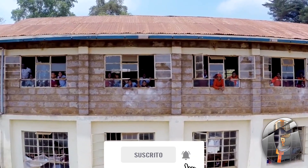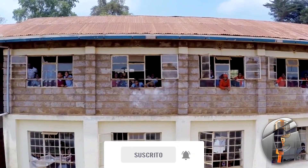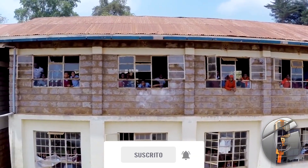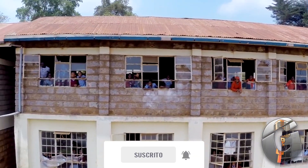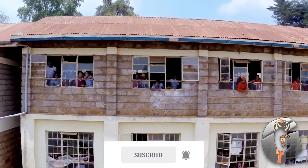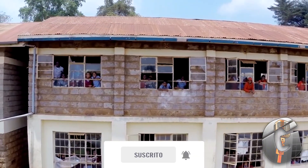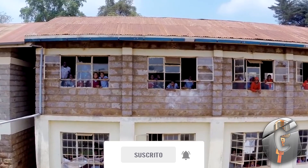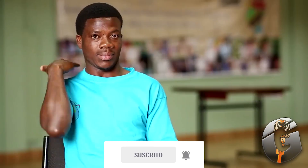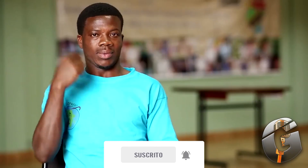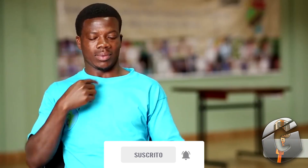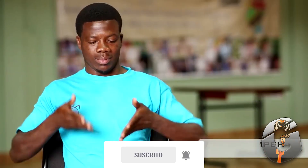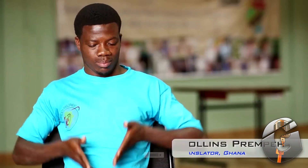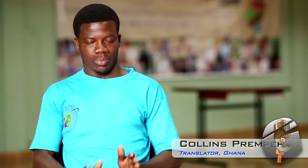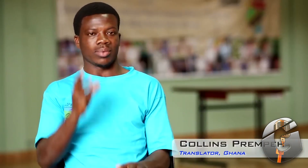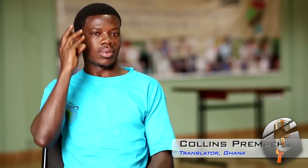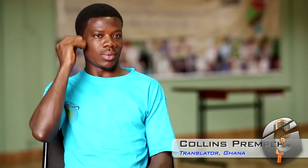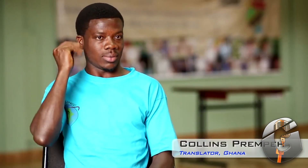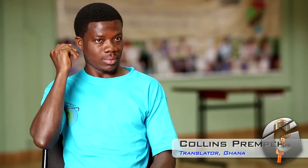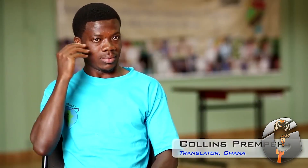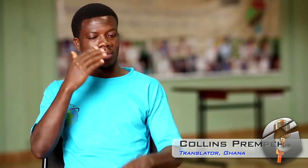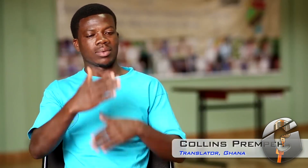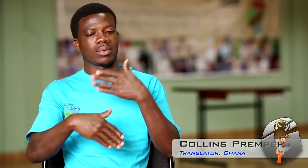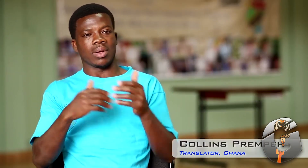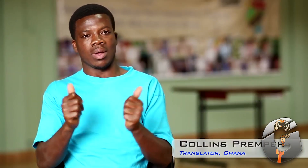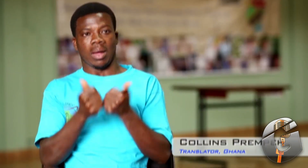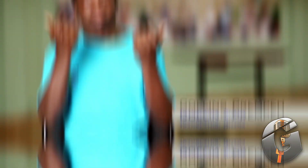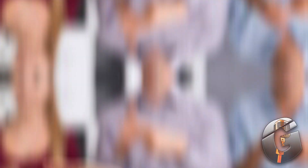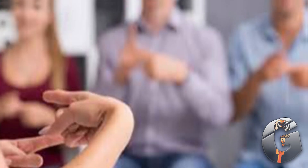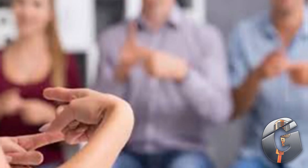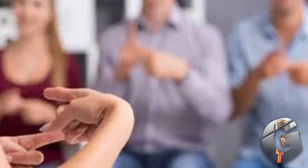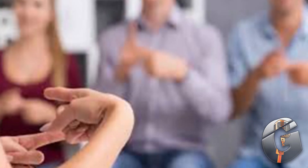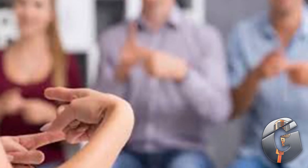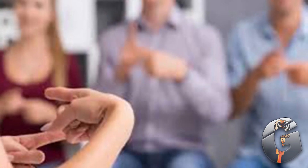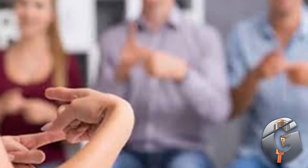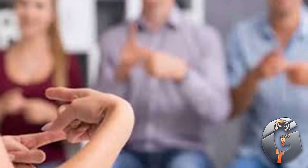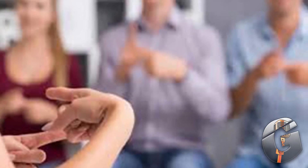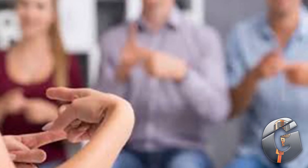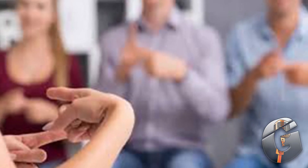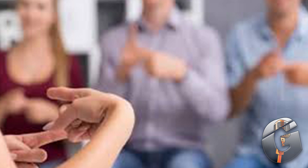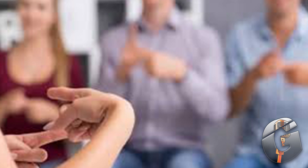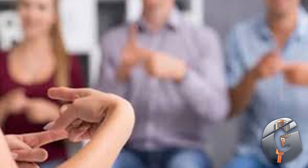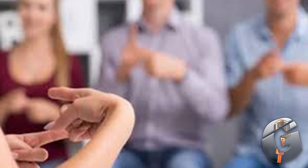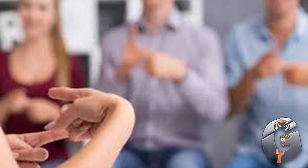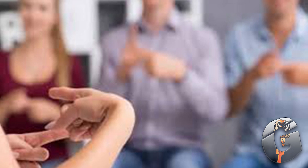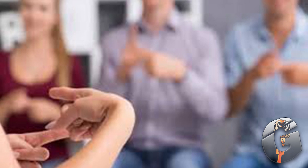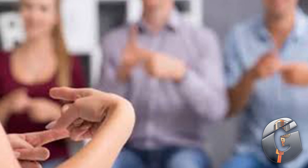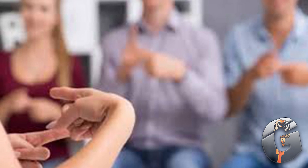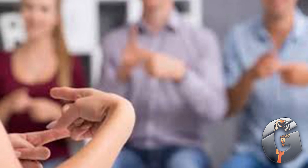se hace audible para su vida, ya que Él trata con cada uno de manera diferente. Esto es un gran logro de poder facilitarle la Palabra de Dios con